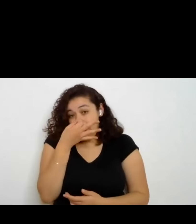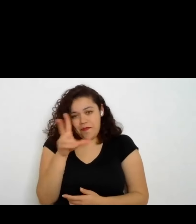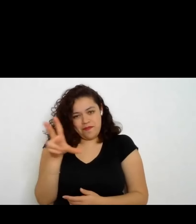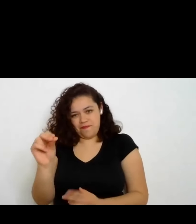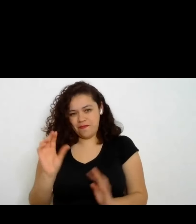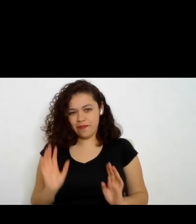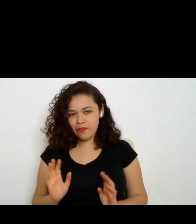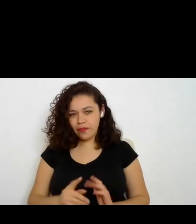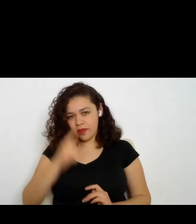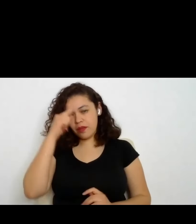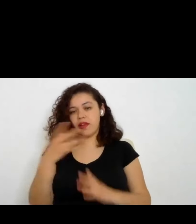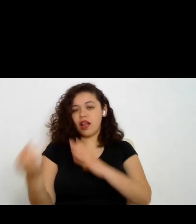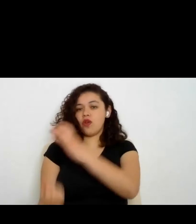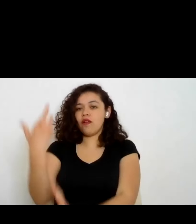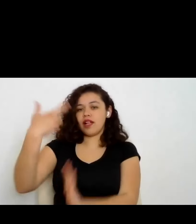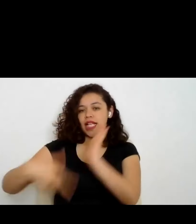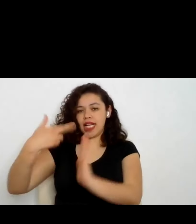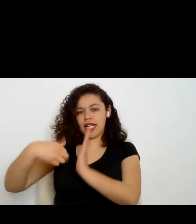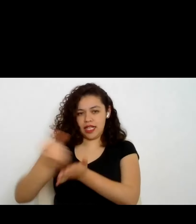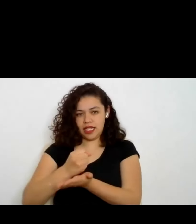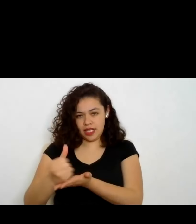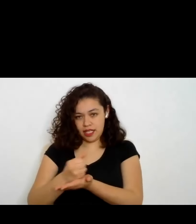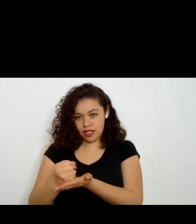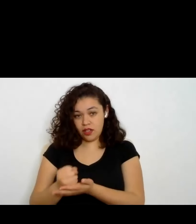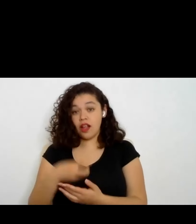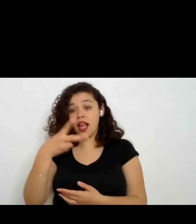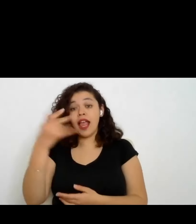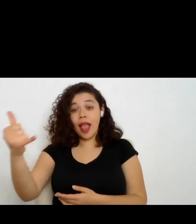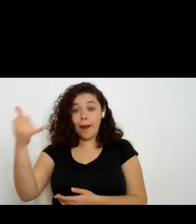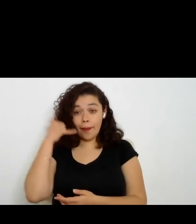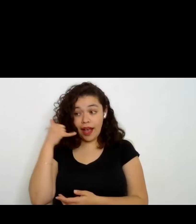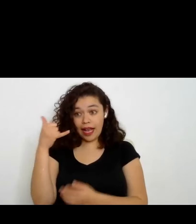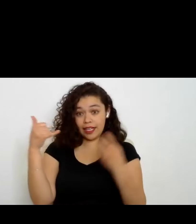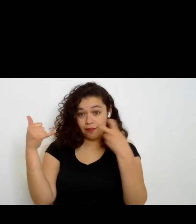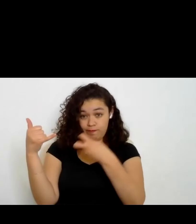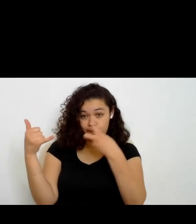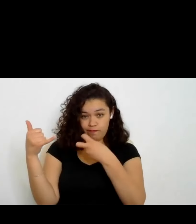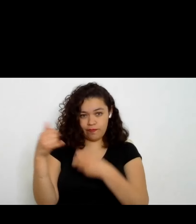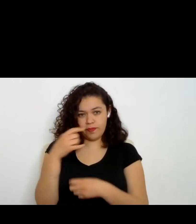para ofrecernos una nueva tarjeta de crédito. Bueno, esas llamadas justo se pueden